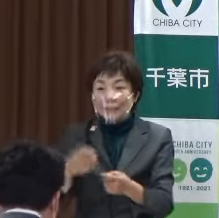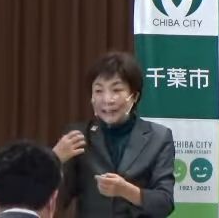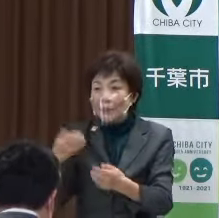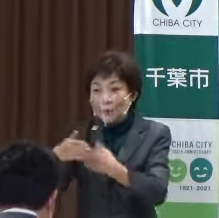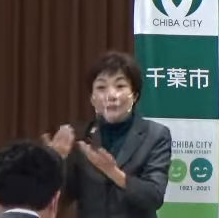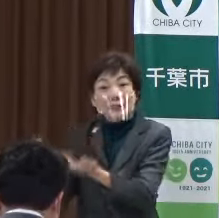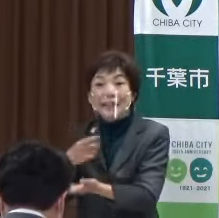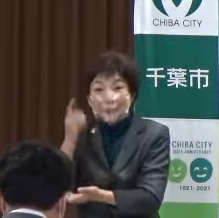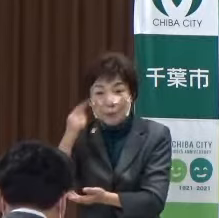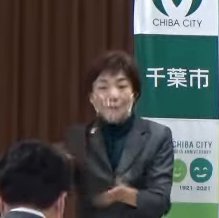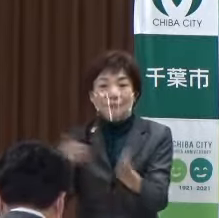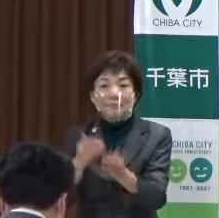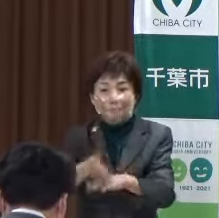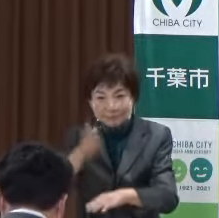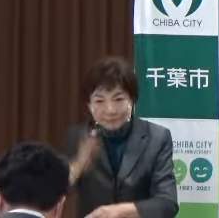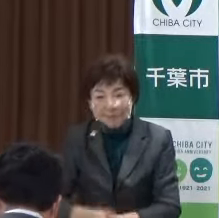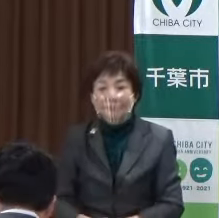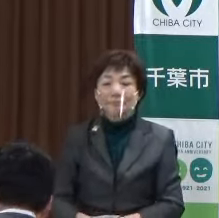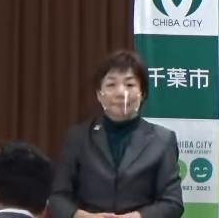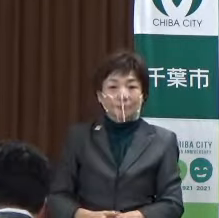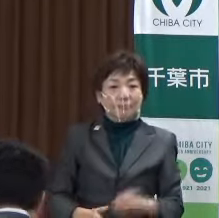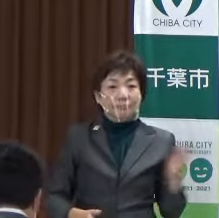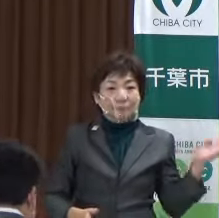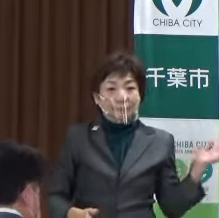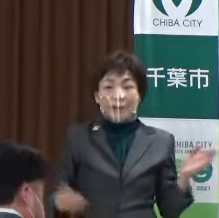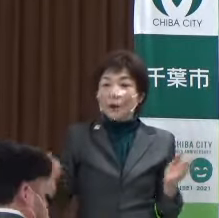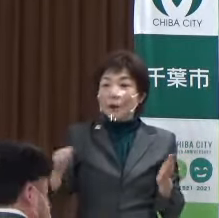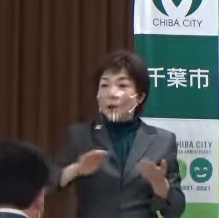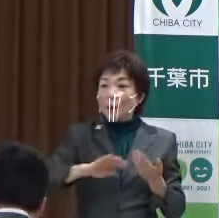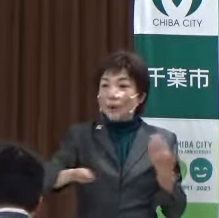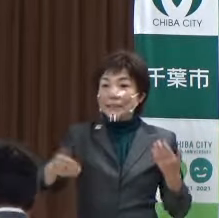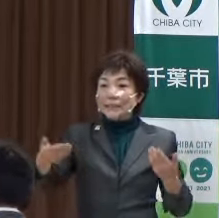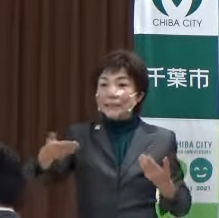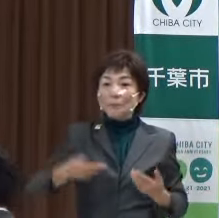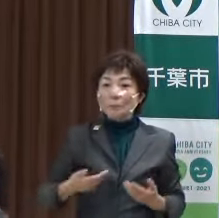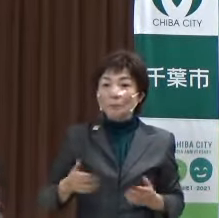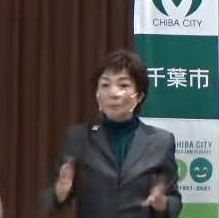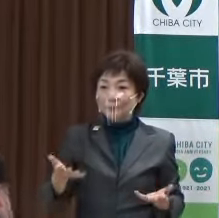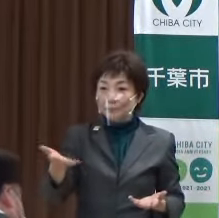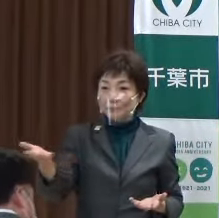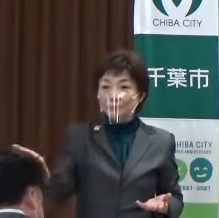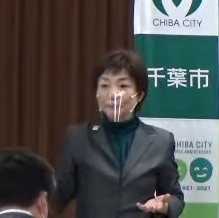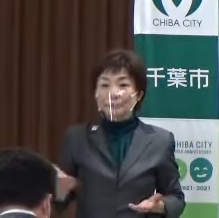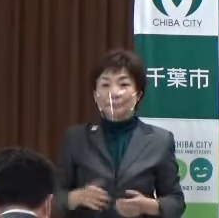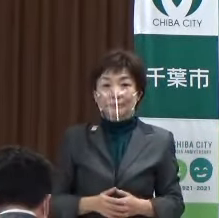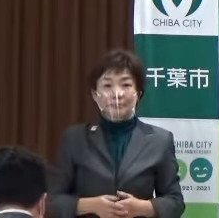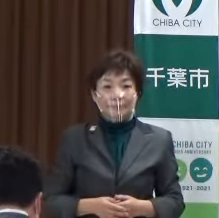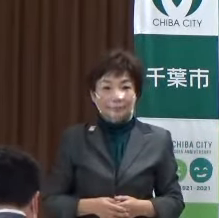からありがとうございます。以上です。 それでは、ここにご質問がある方、いかがでしょうか。